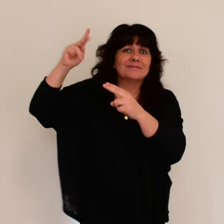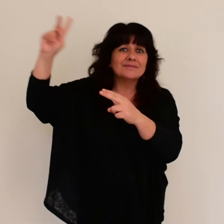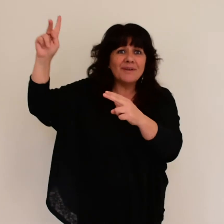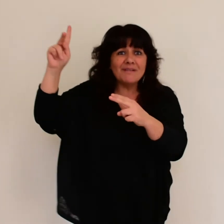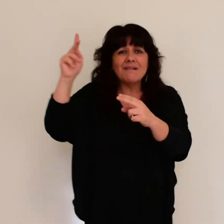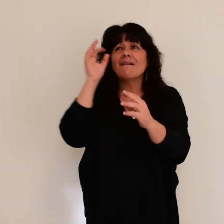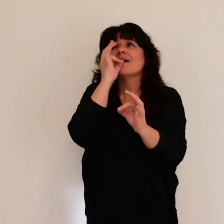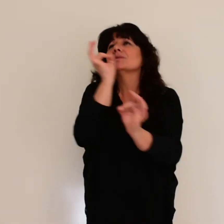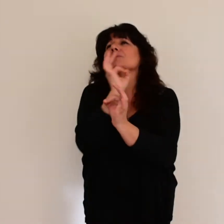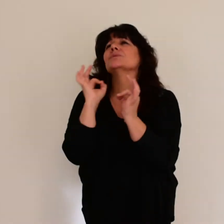sublimez son nom.